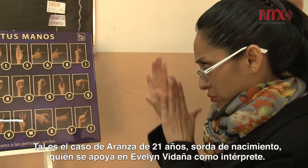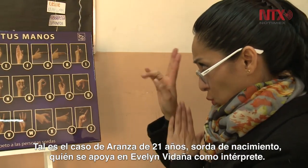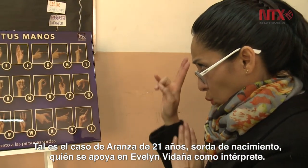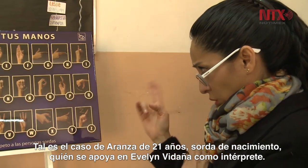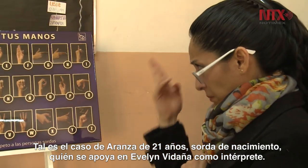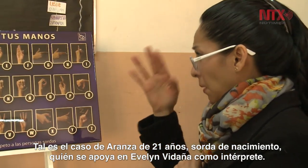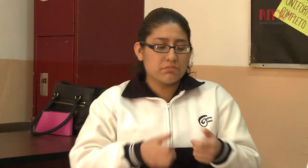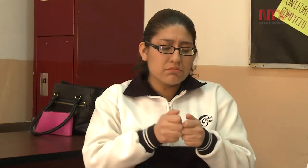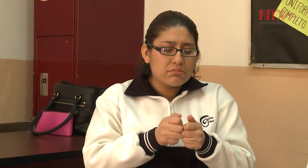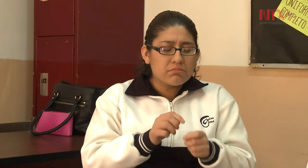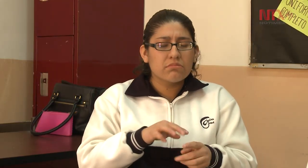intérprete.